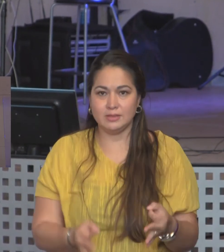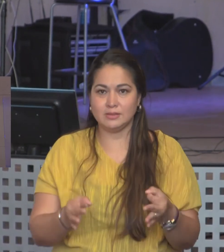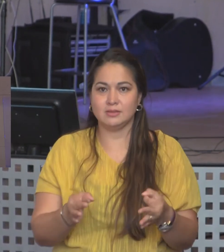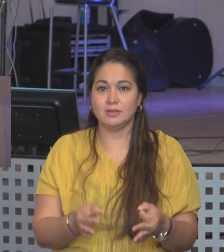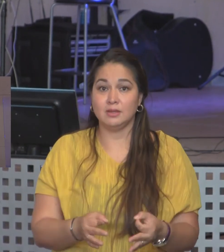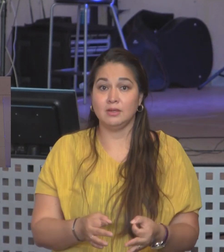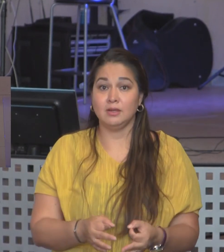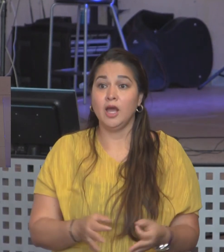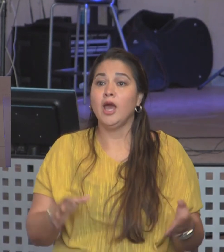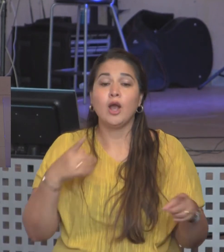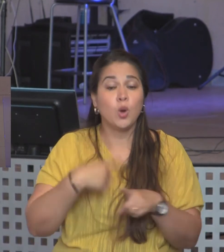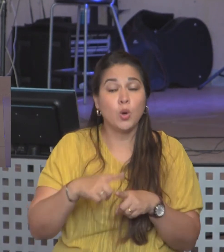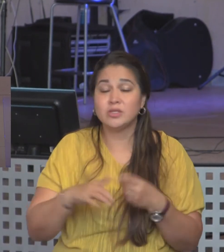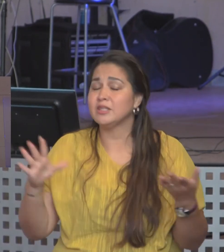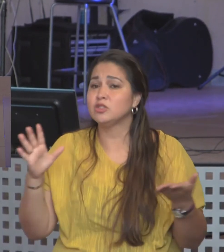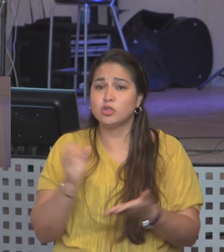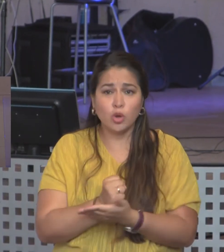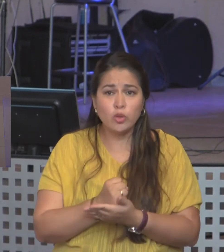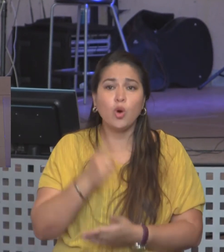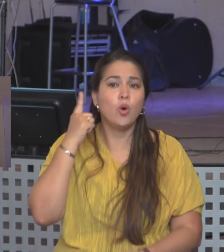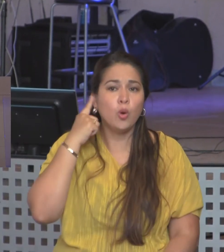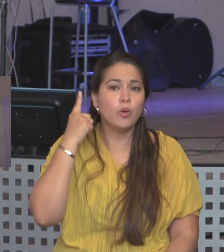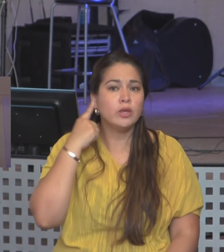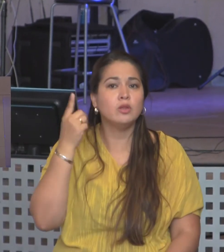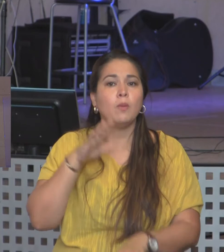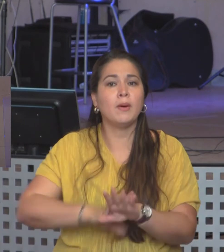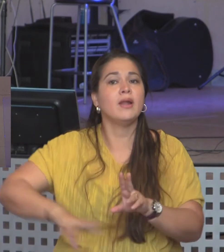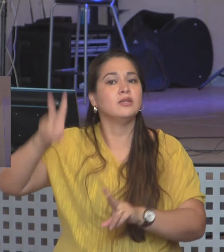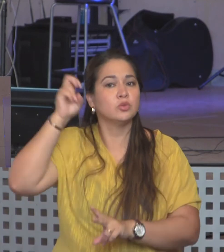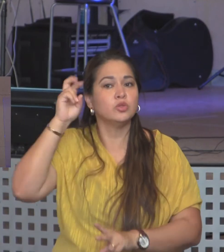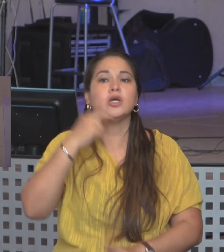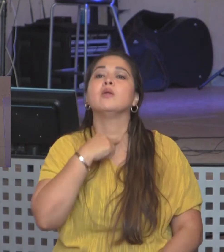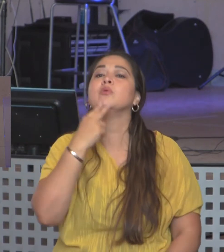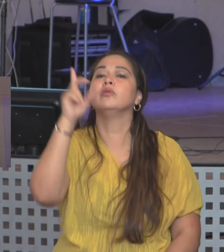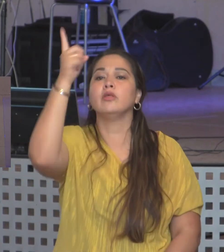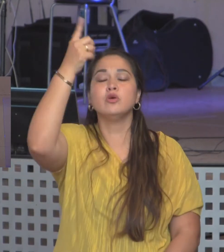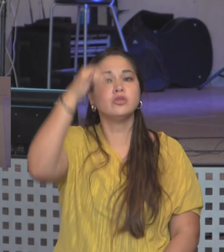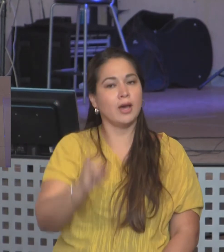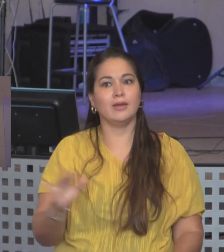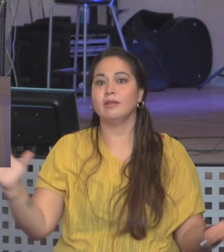tiene oídos para oírle. Todo absolutamente.